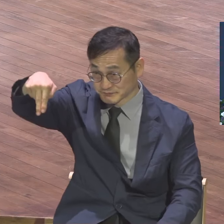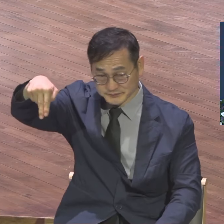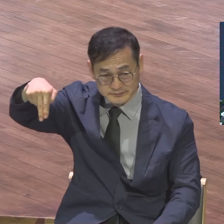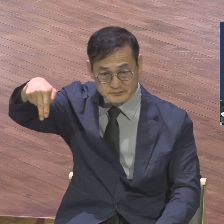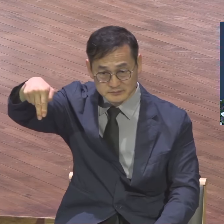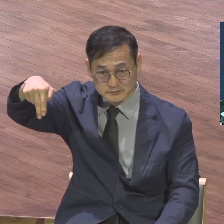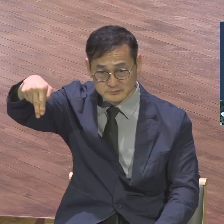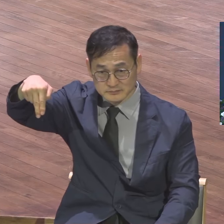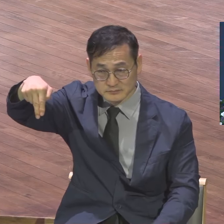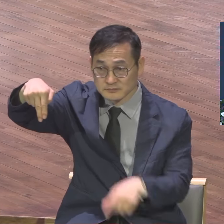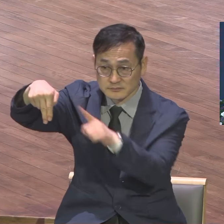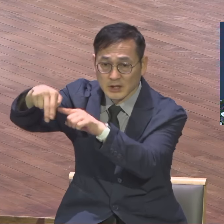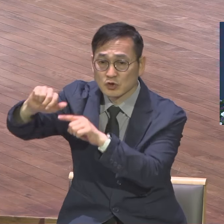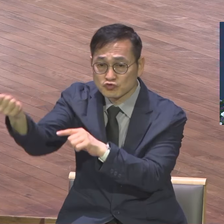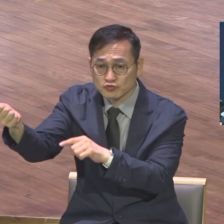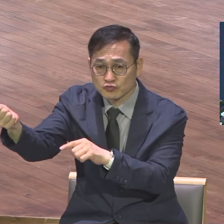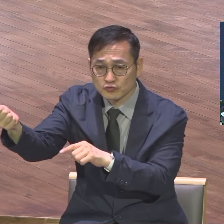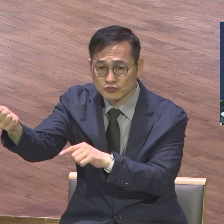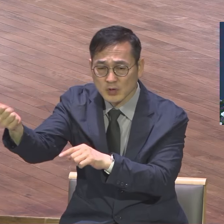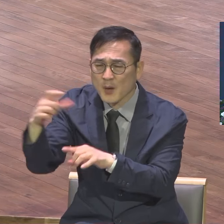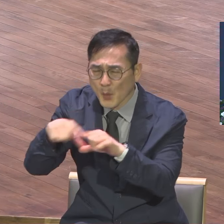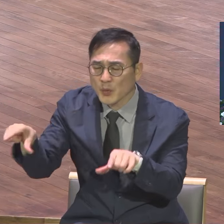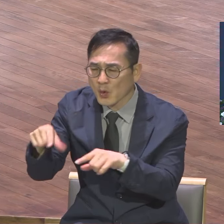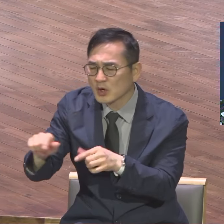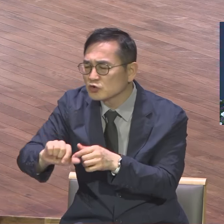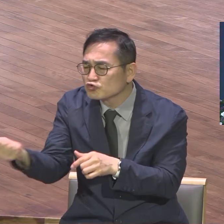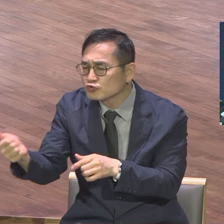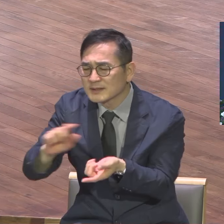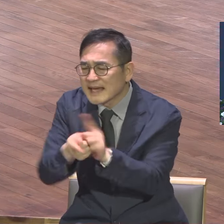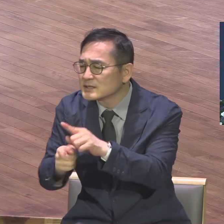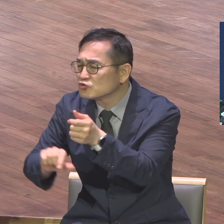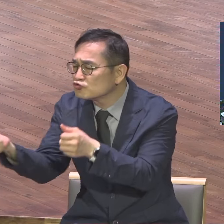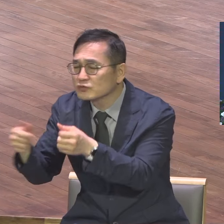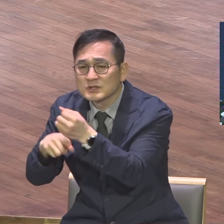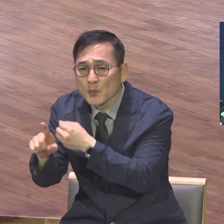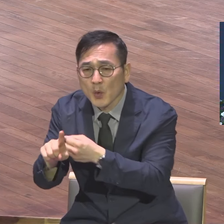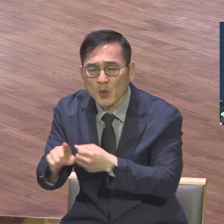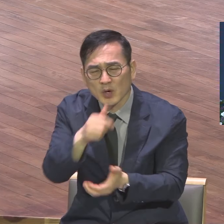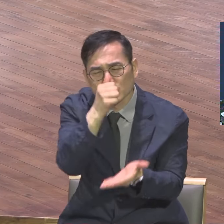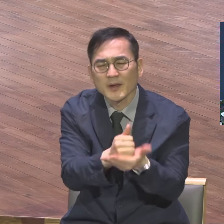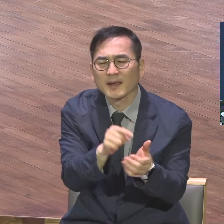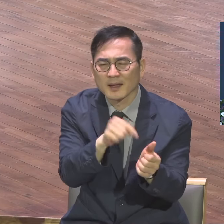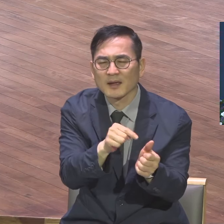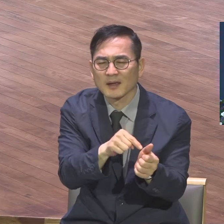필요한 이유는요 이유가 뭐냐? 죄 때문입니다. 죄.